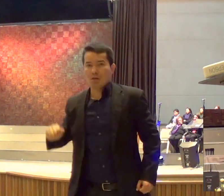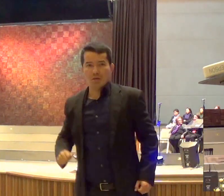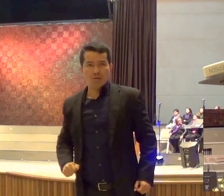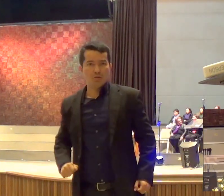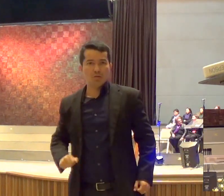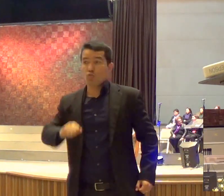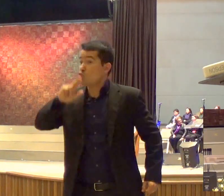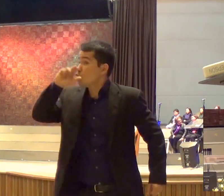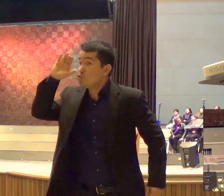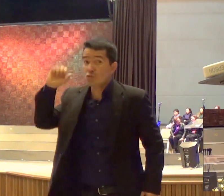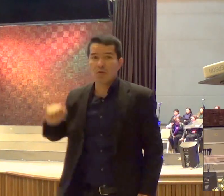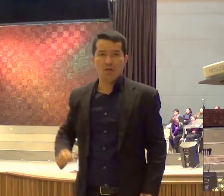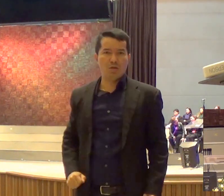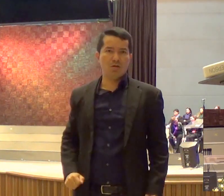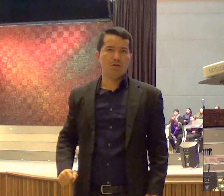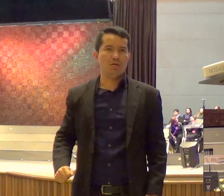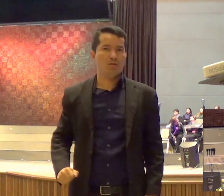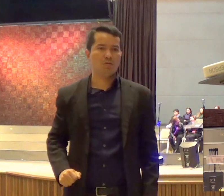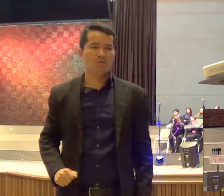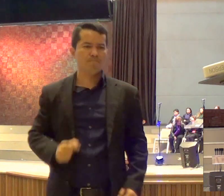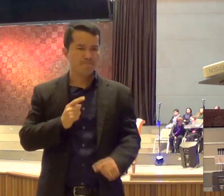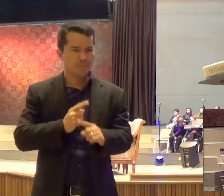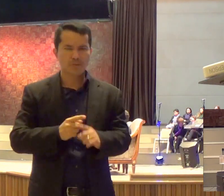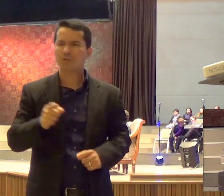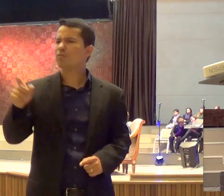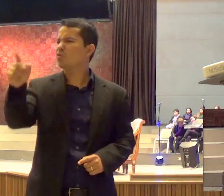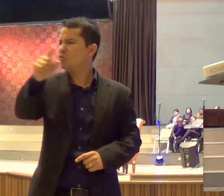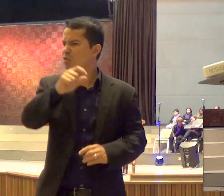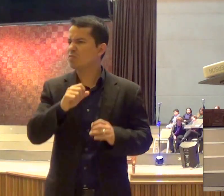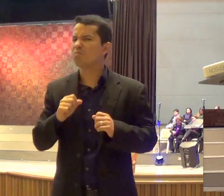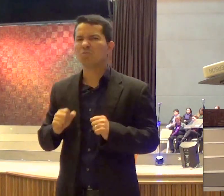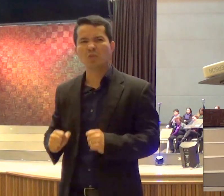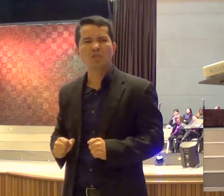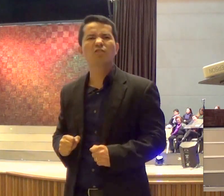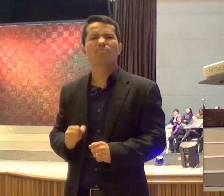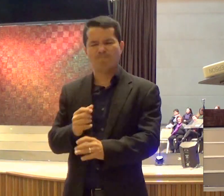texto ele sempre me fala da suficiência de Cristo